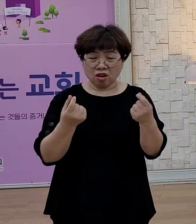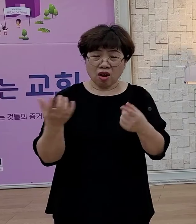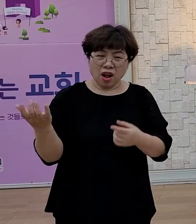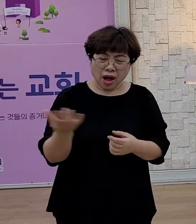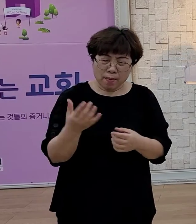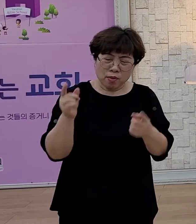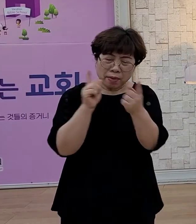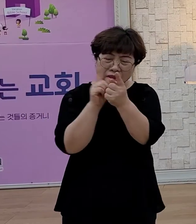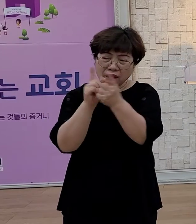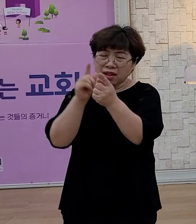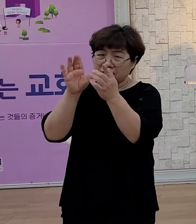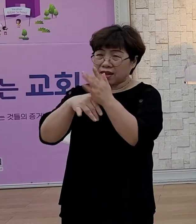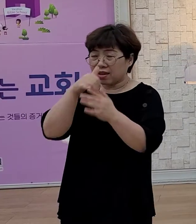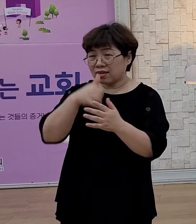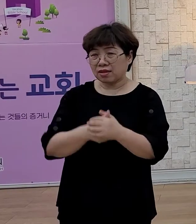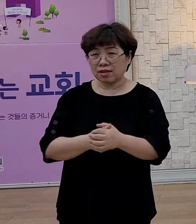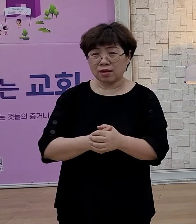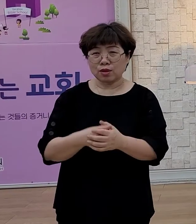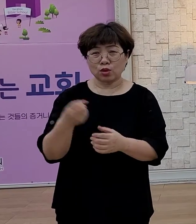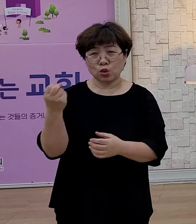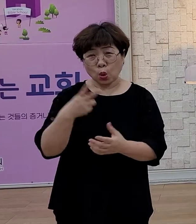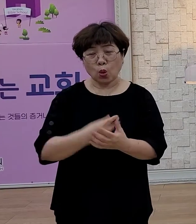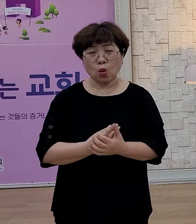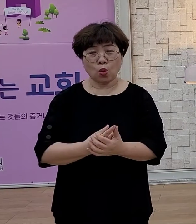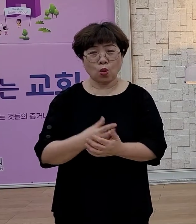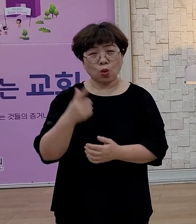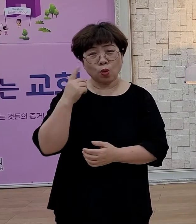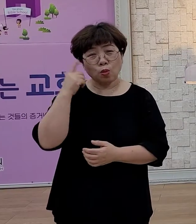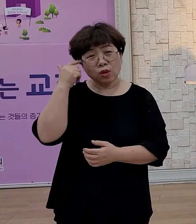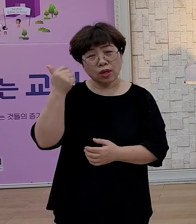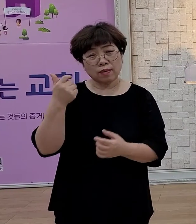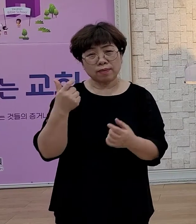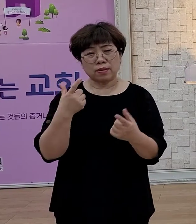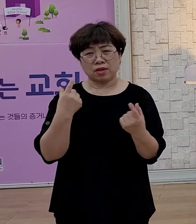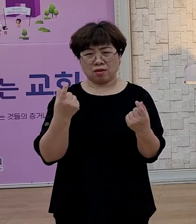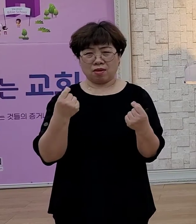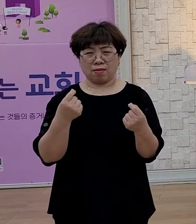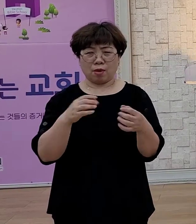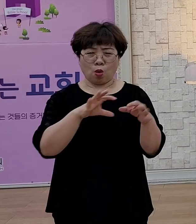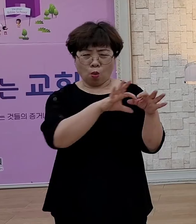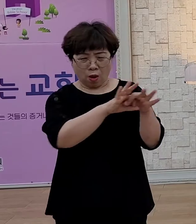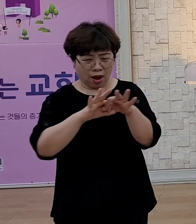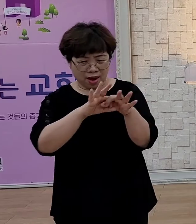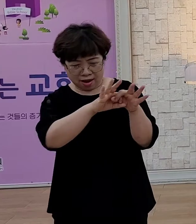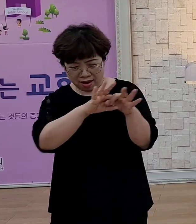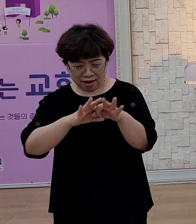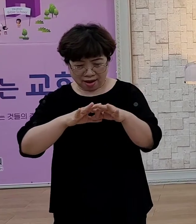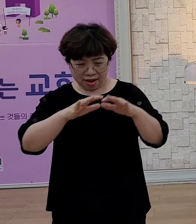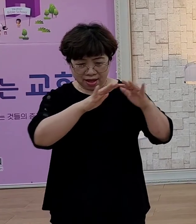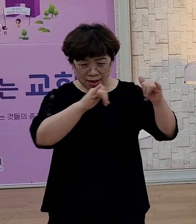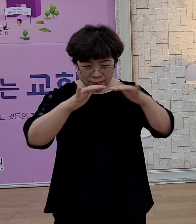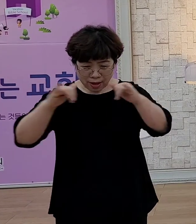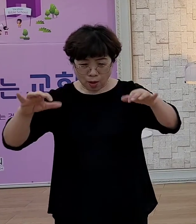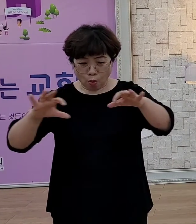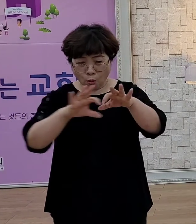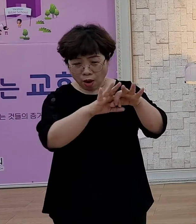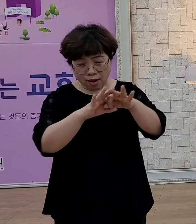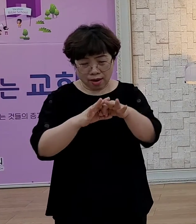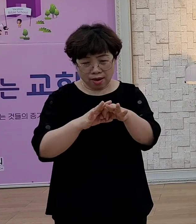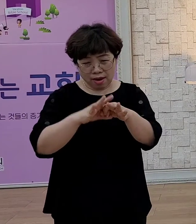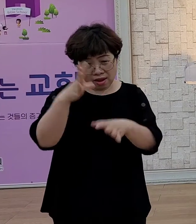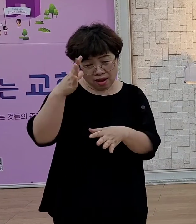생길지라도, 그리고 또 저처럼 이런 관계의 아픔, 또 여러분 삶에서 관계의